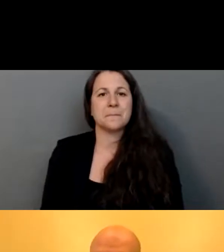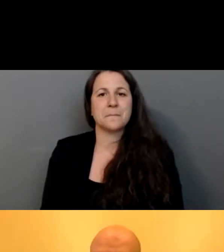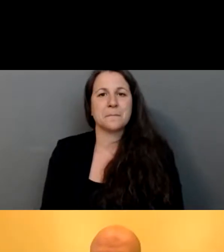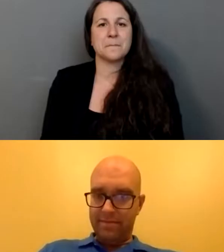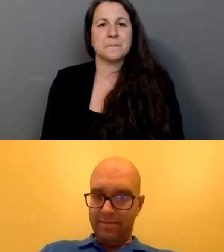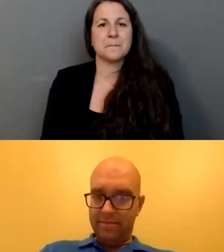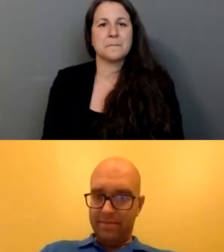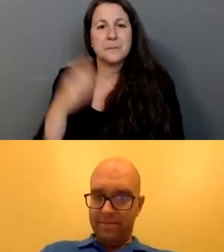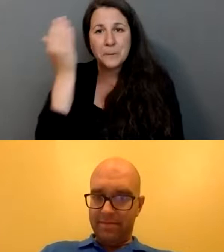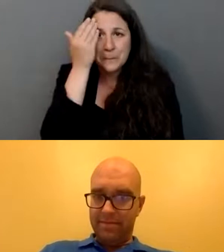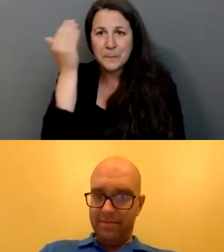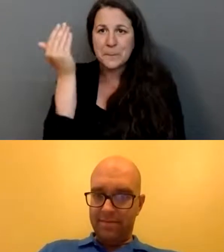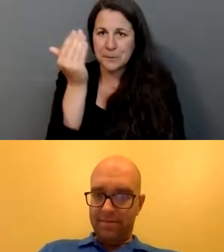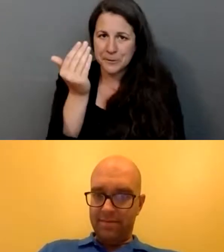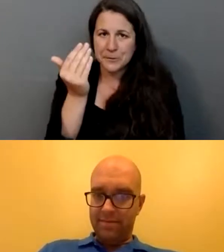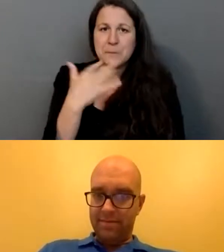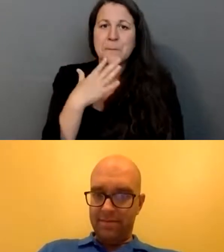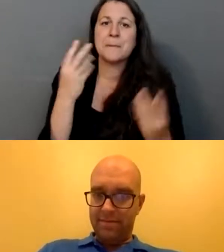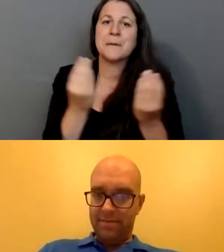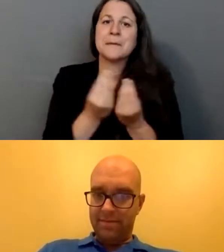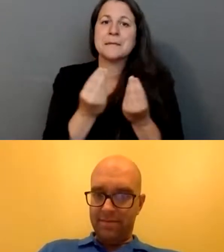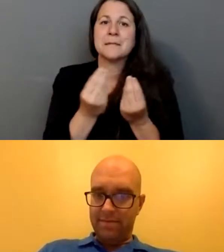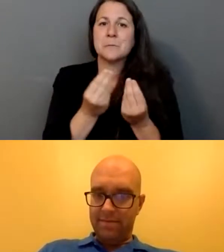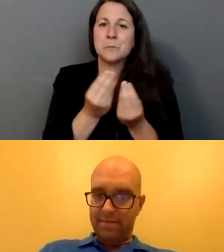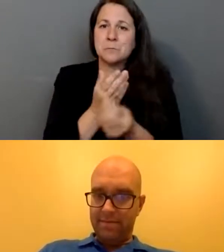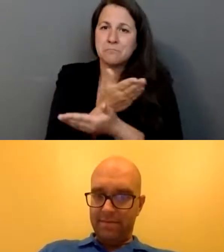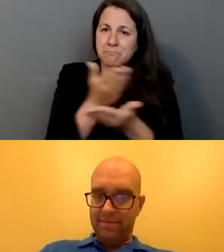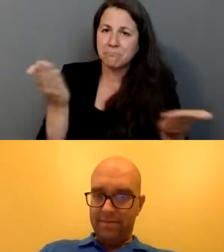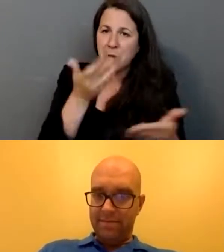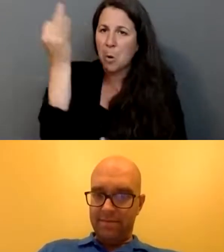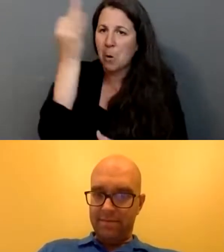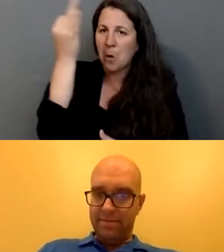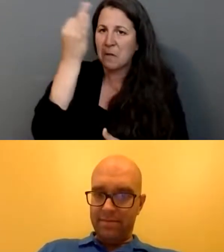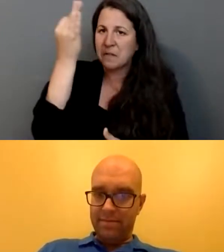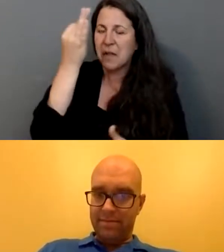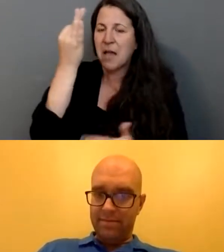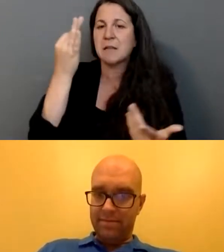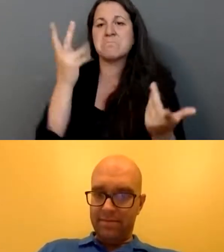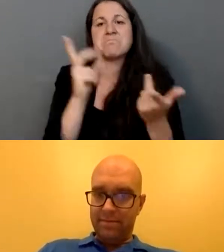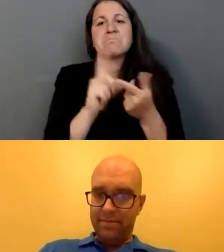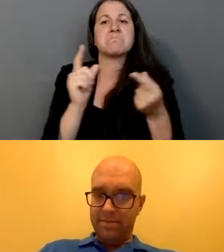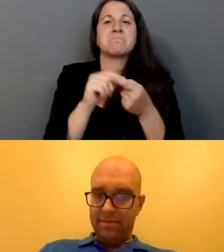Bonjour tout le monde. Merci beaucoup aux conférenciers, aux conférencières pour vos présentations. C'était très